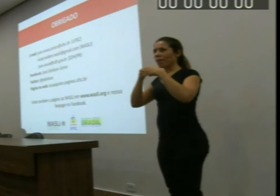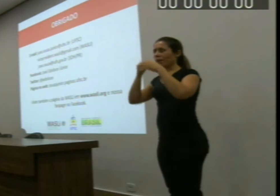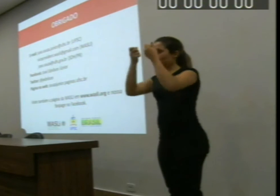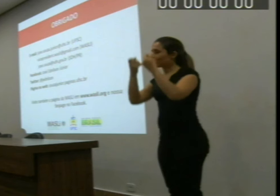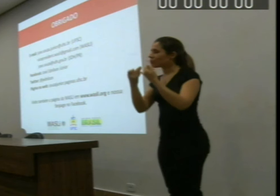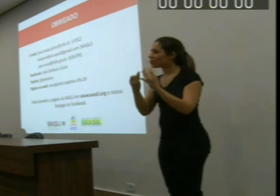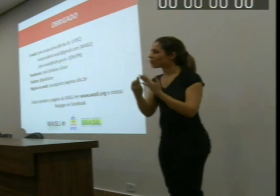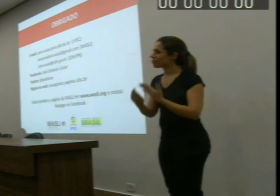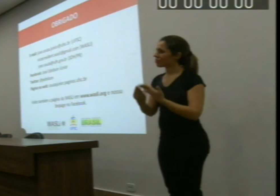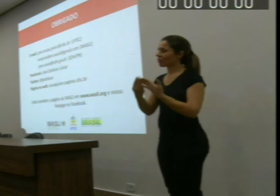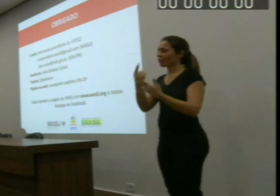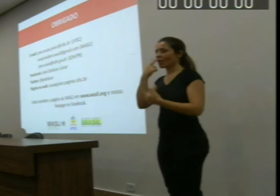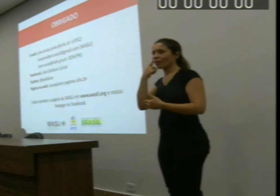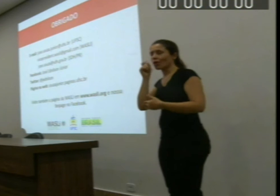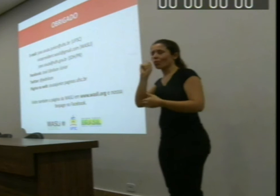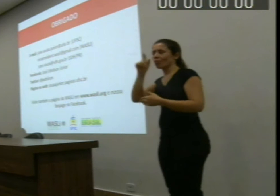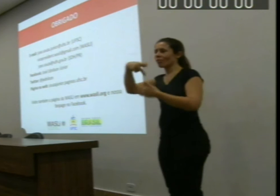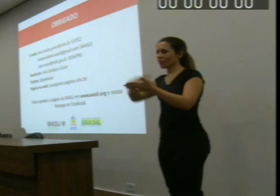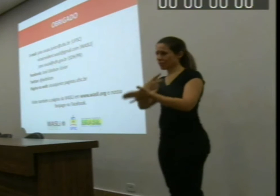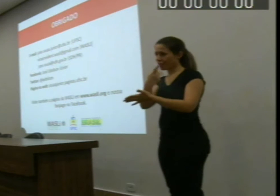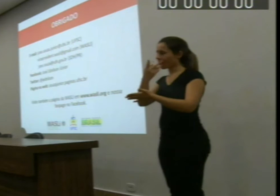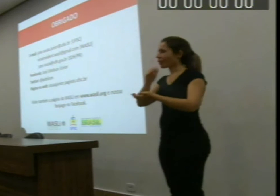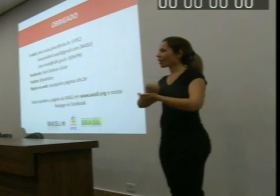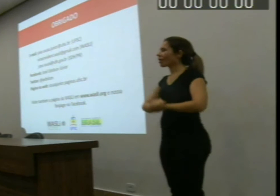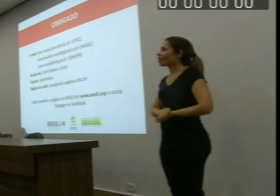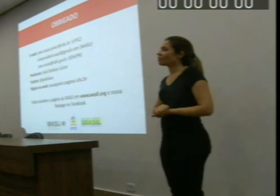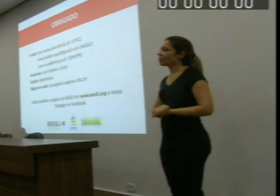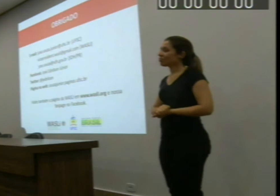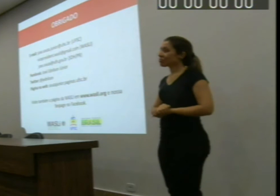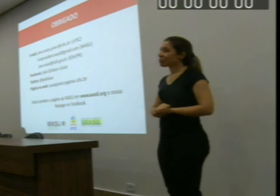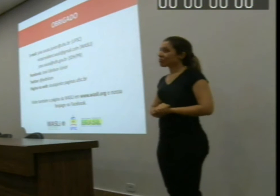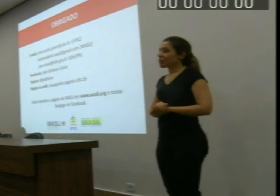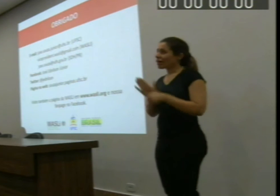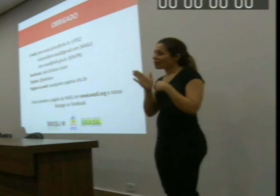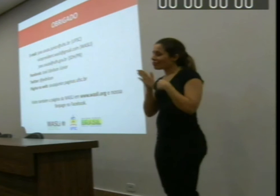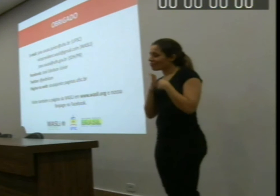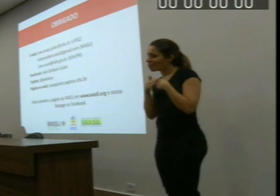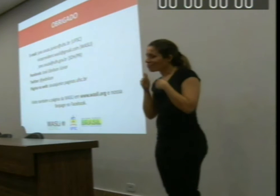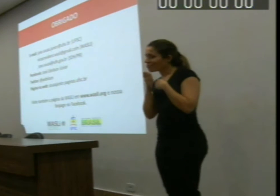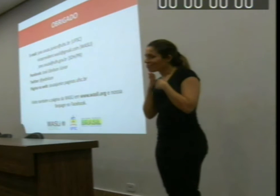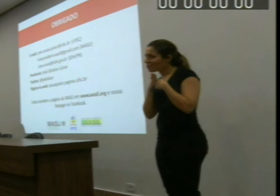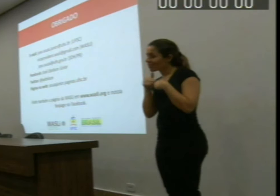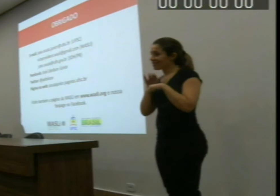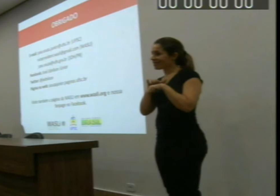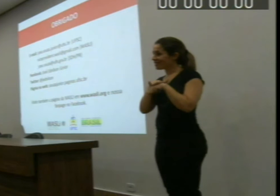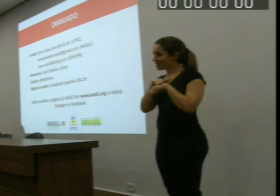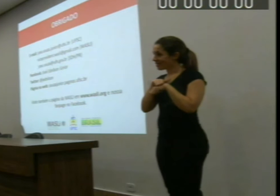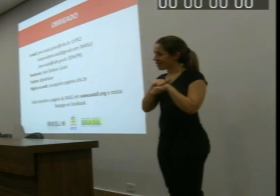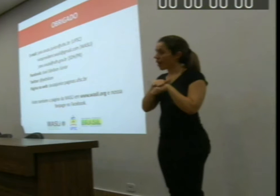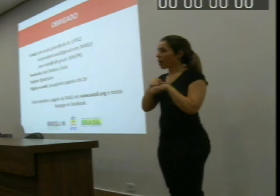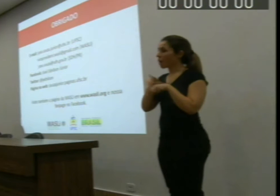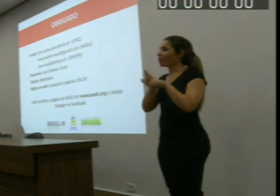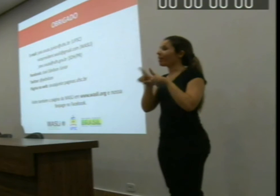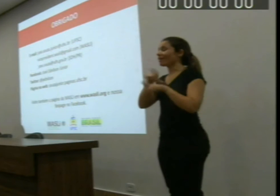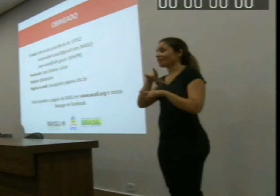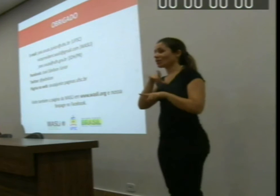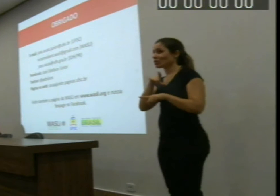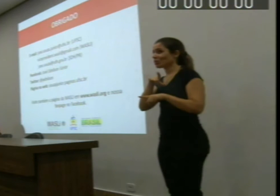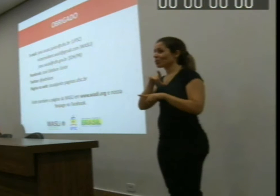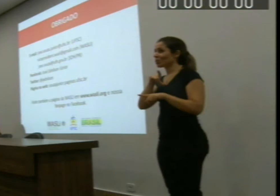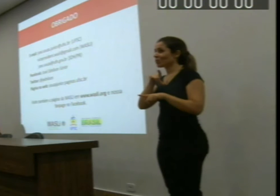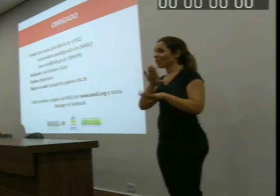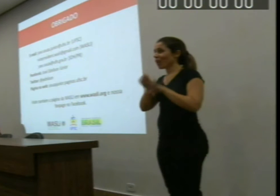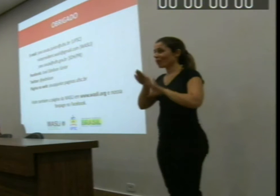a com uma Gentil conversa né e existem coisas às vezes que podem não resolver e aí você